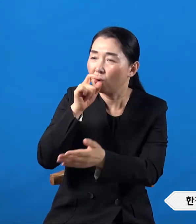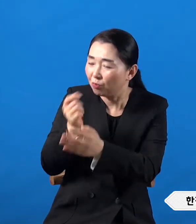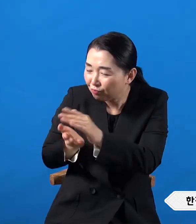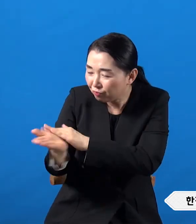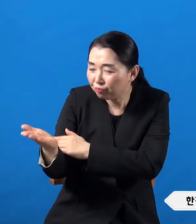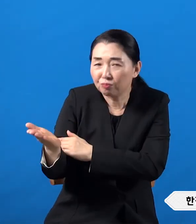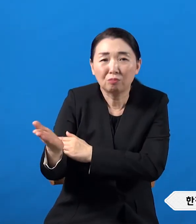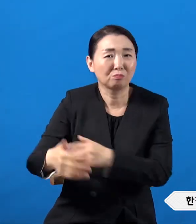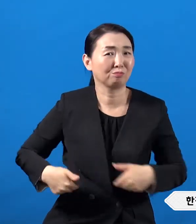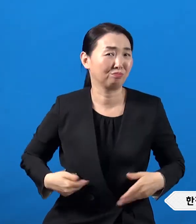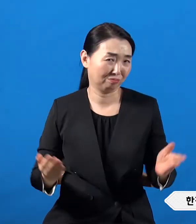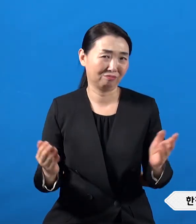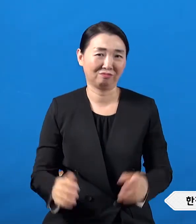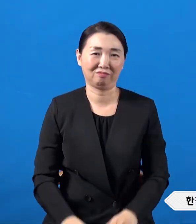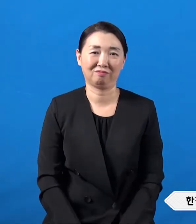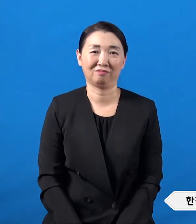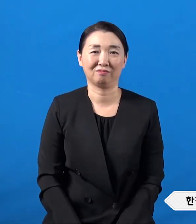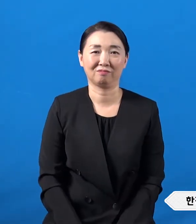되는 것이 아닙니다.